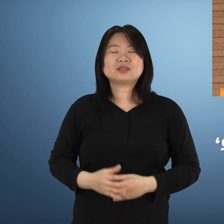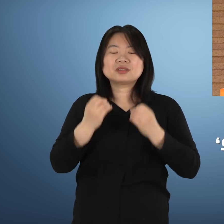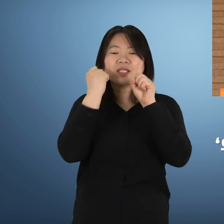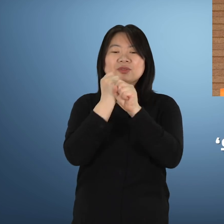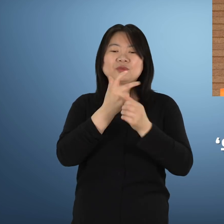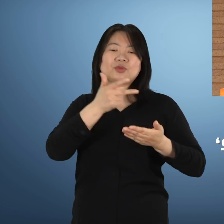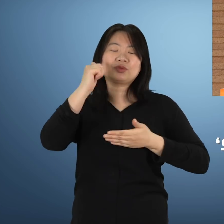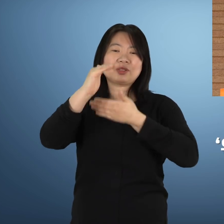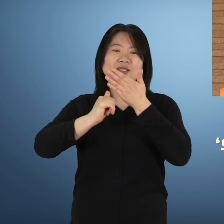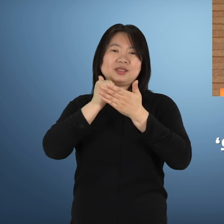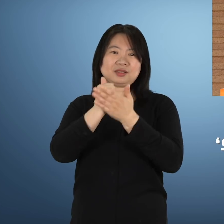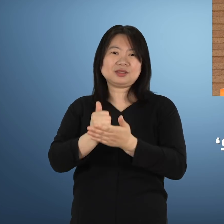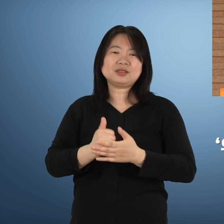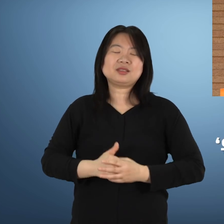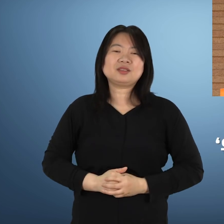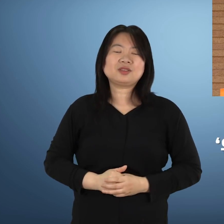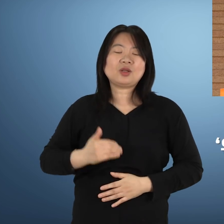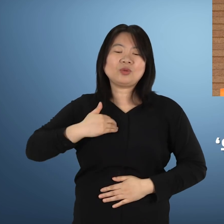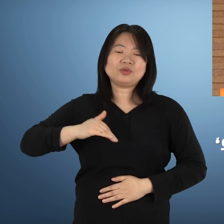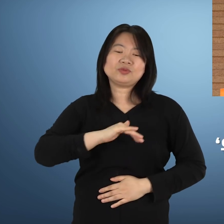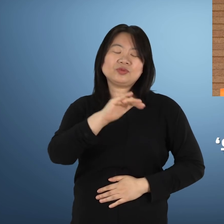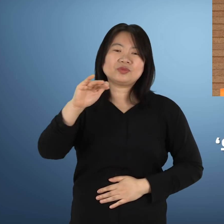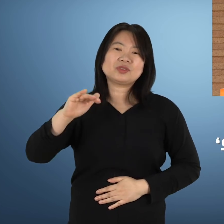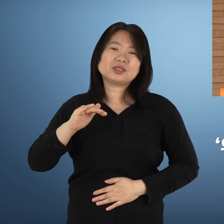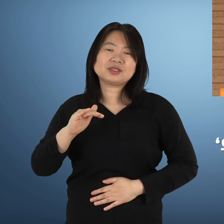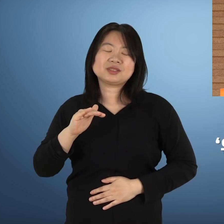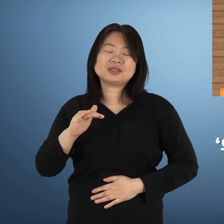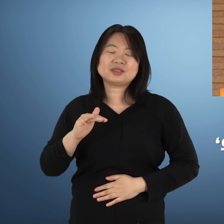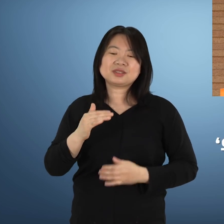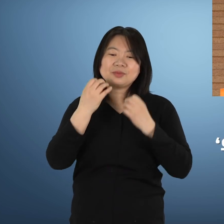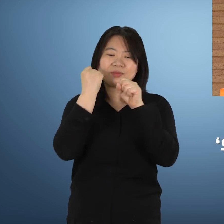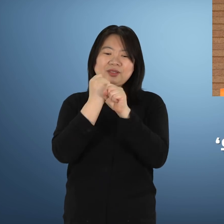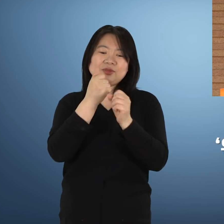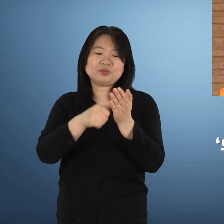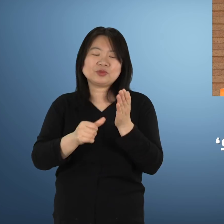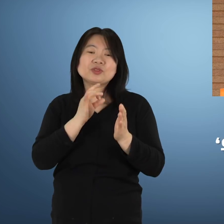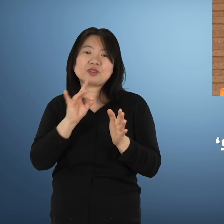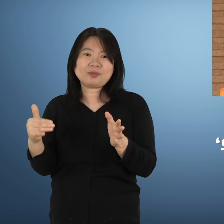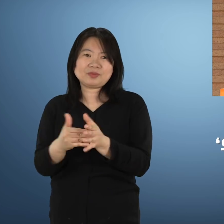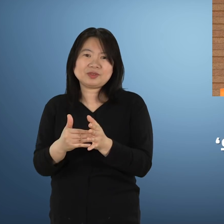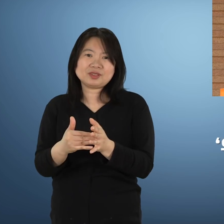창조주 하나님, 우리는 피조물입니다.